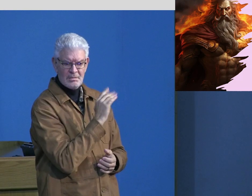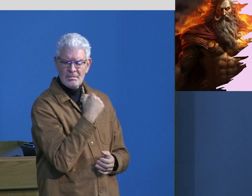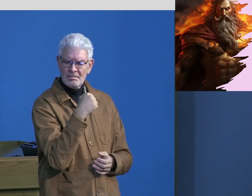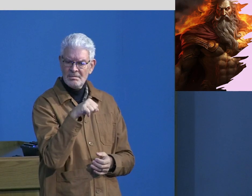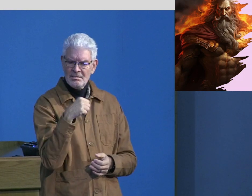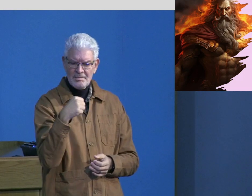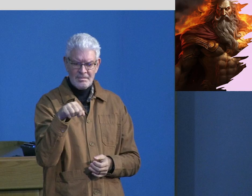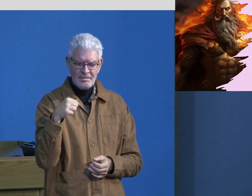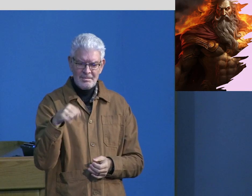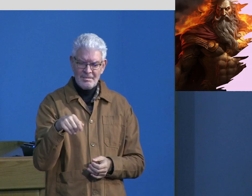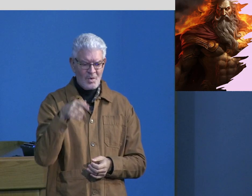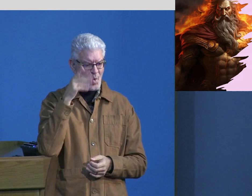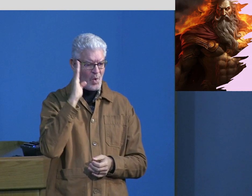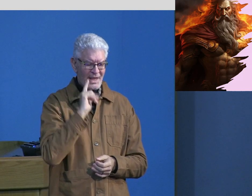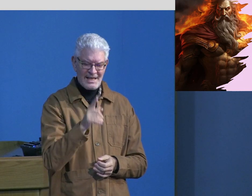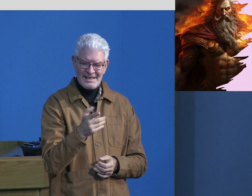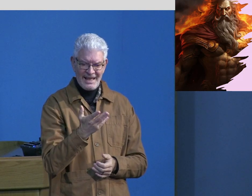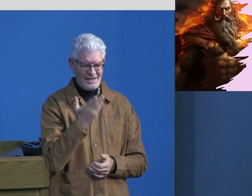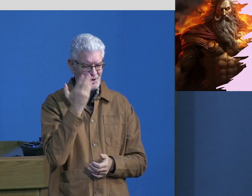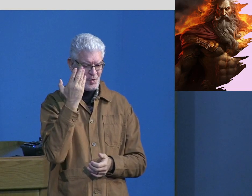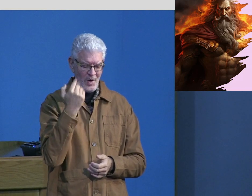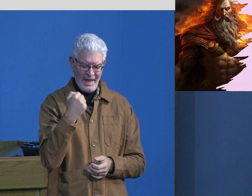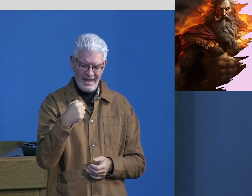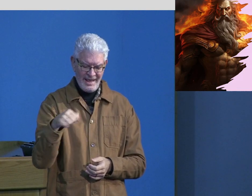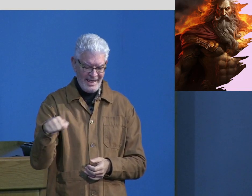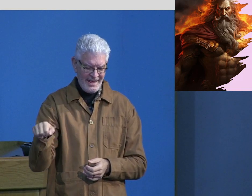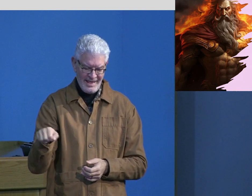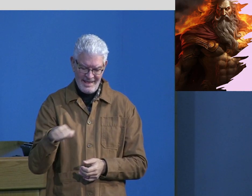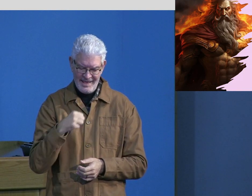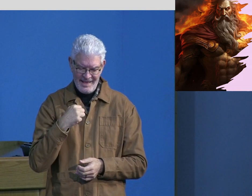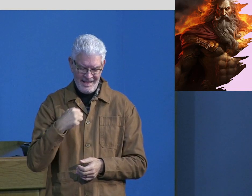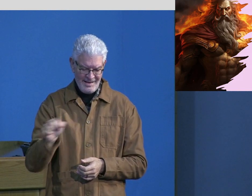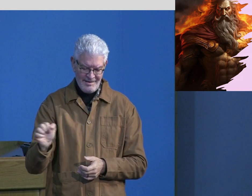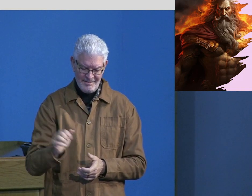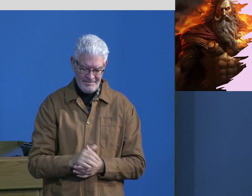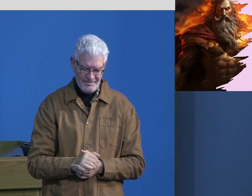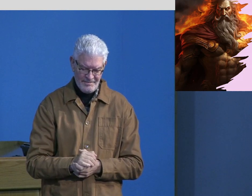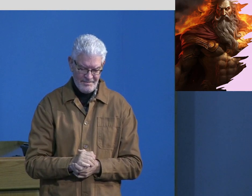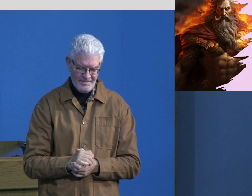Lyk God so? Nee, hy lyk nie so nie.